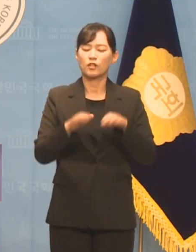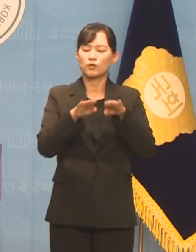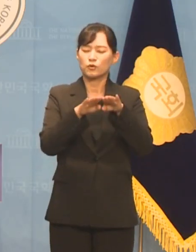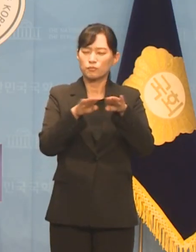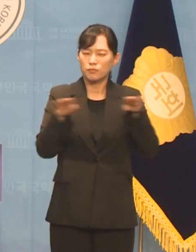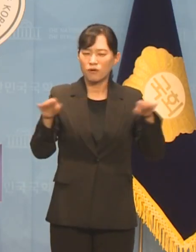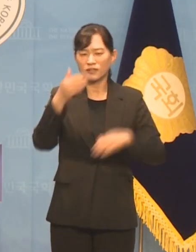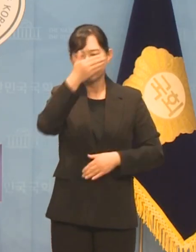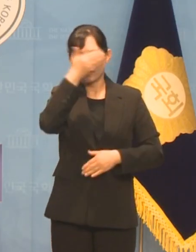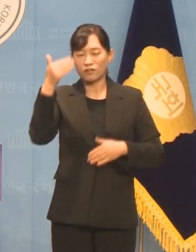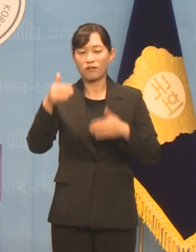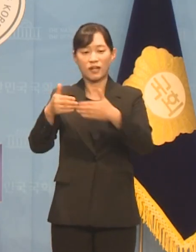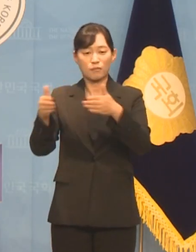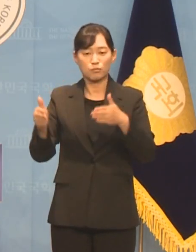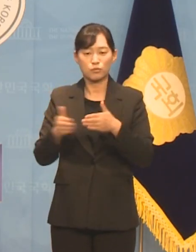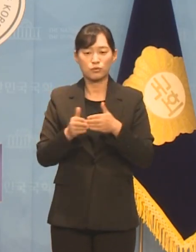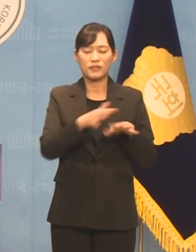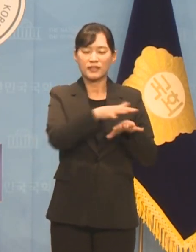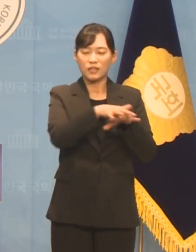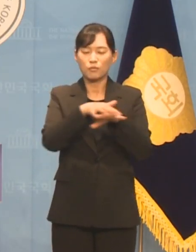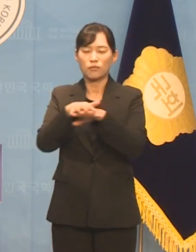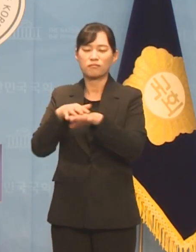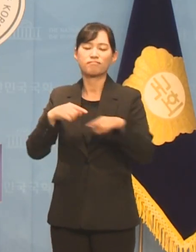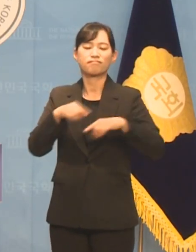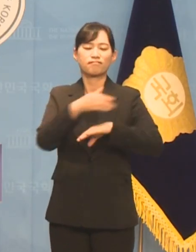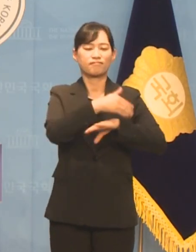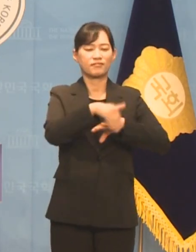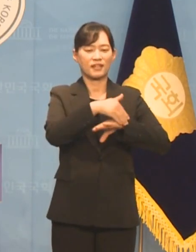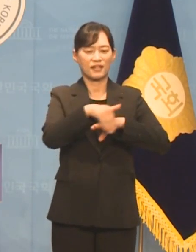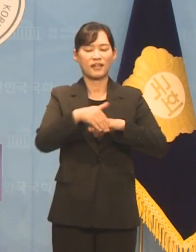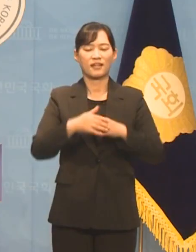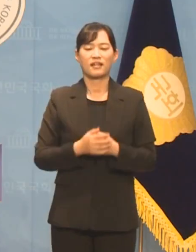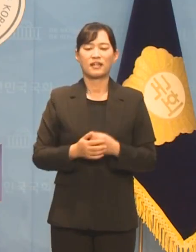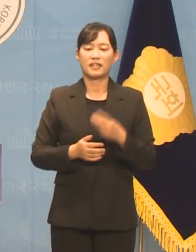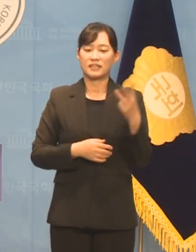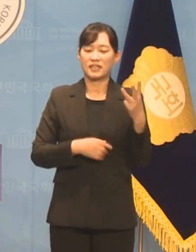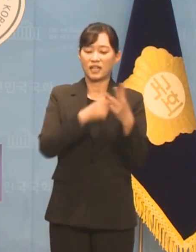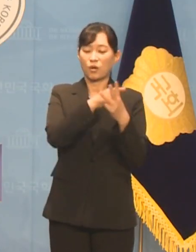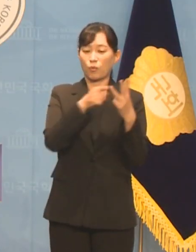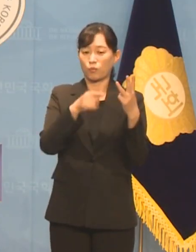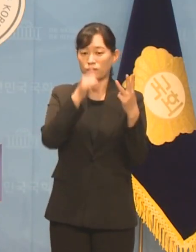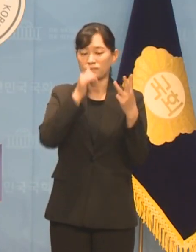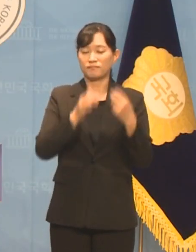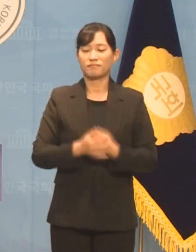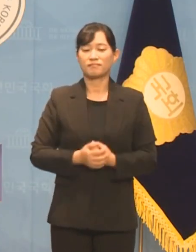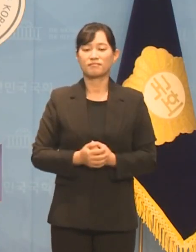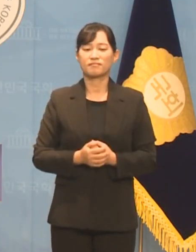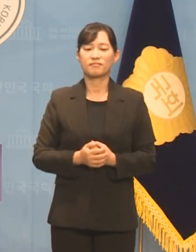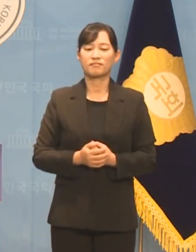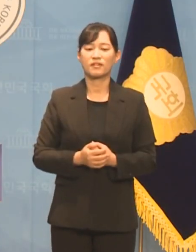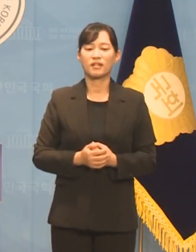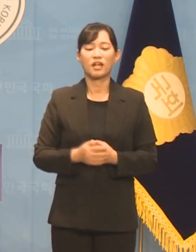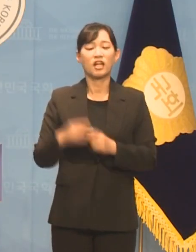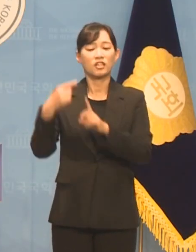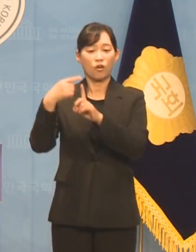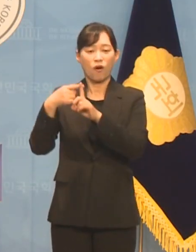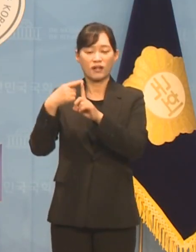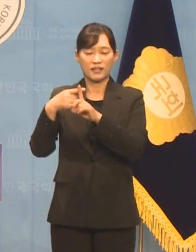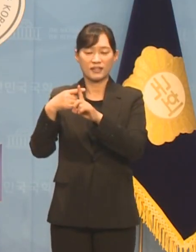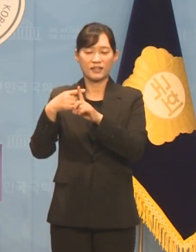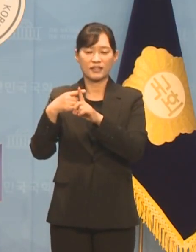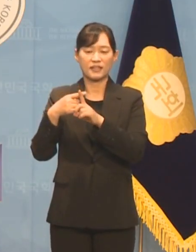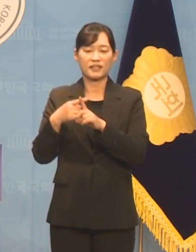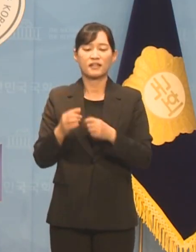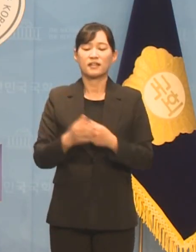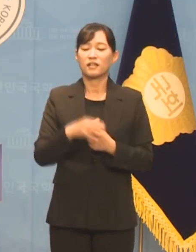캠프, 청년 캠프, 네트워크형 정책 싱크탱크 세 축으로 구성되어 있습니다. 더하기 캠프는